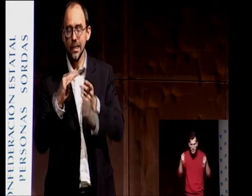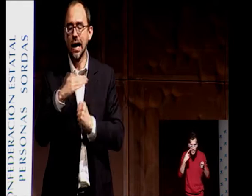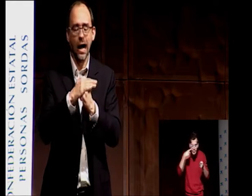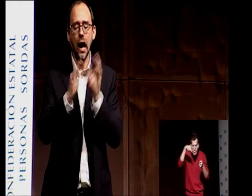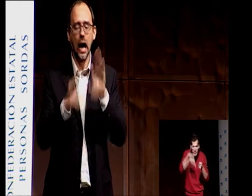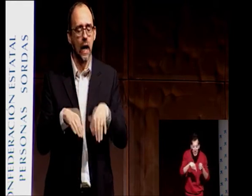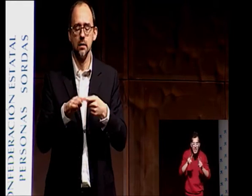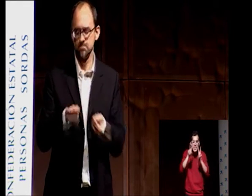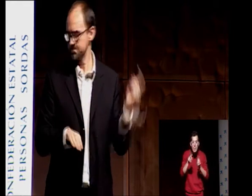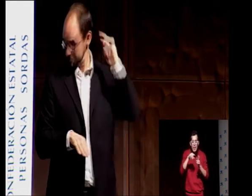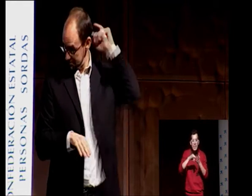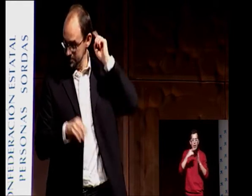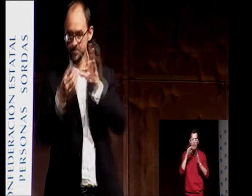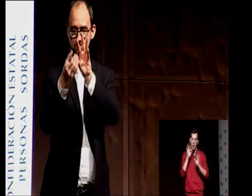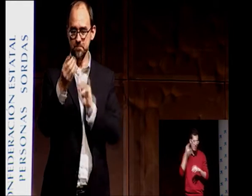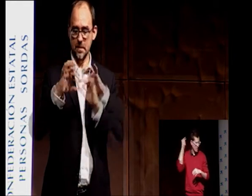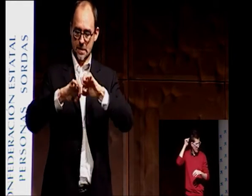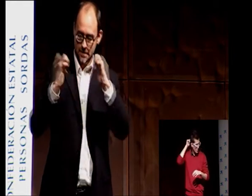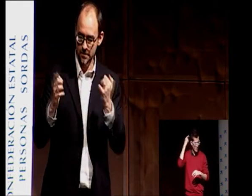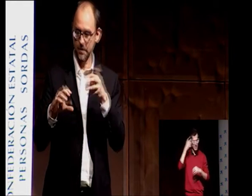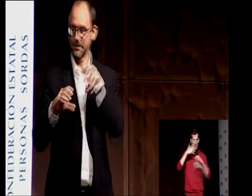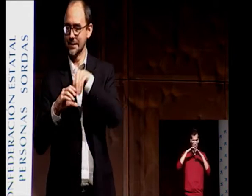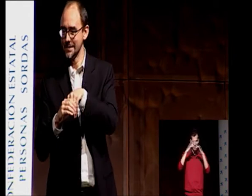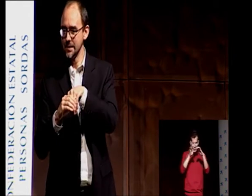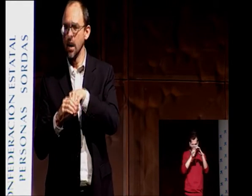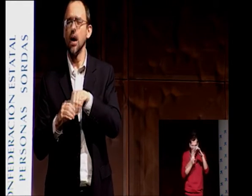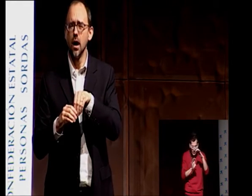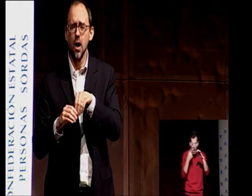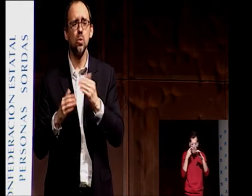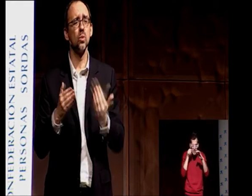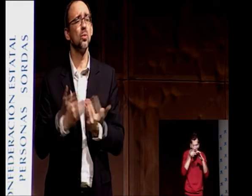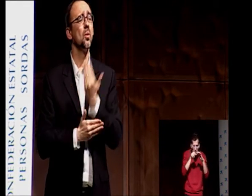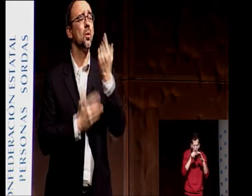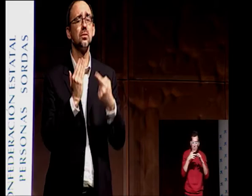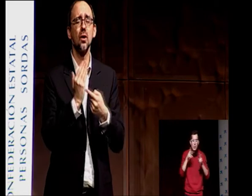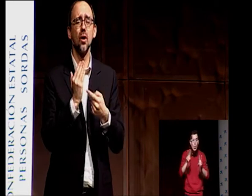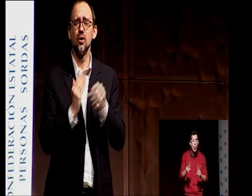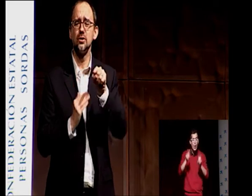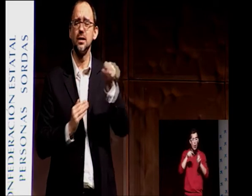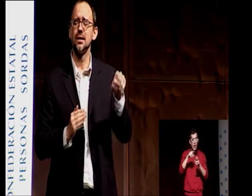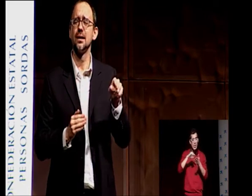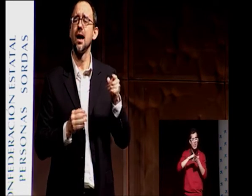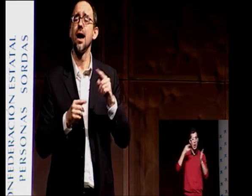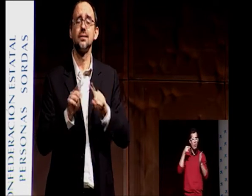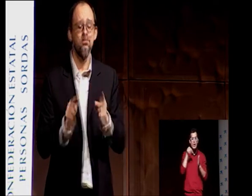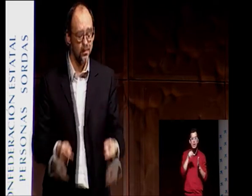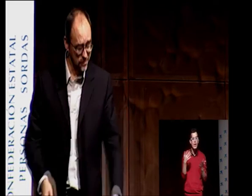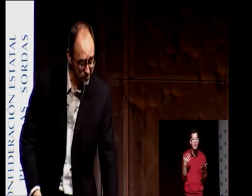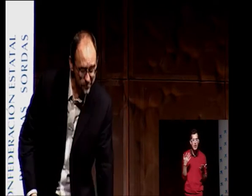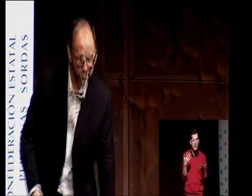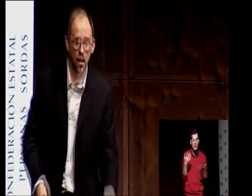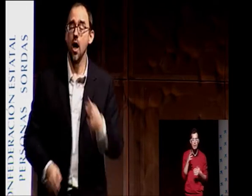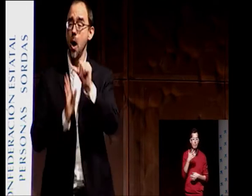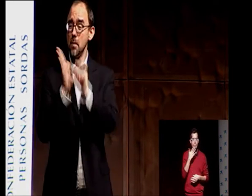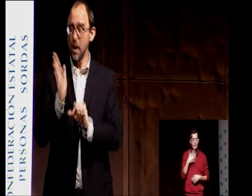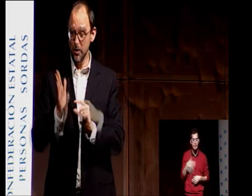mso o querrán eh ver cóm la tecnología pueda permitir implantar en otro punto de anatomía